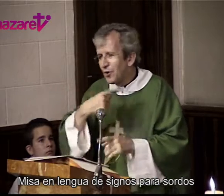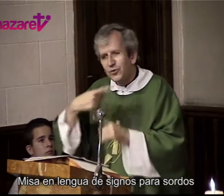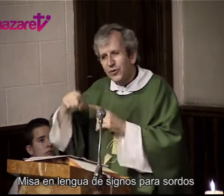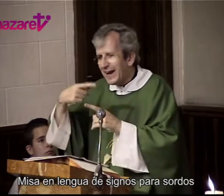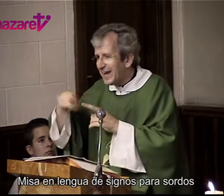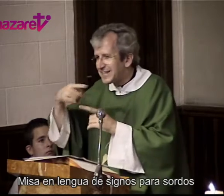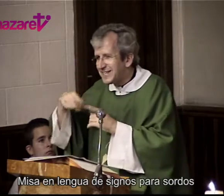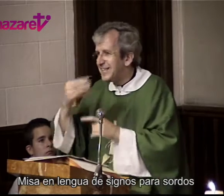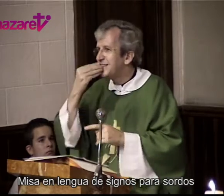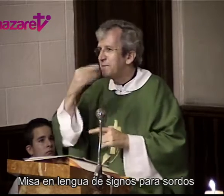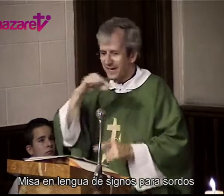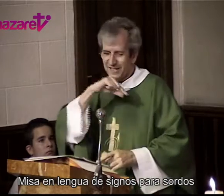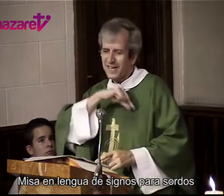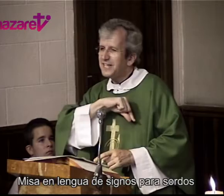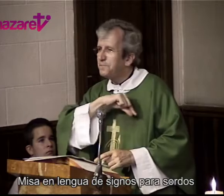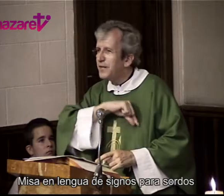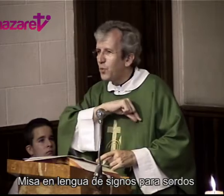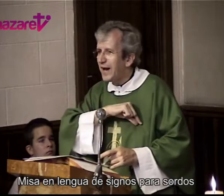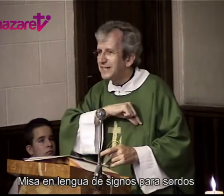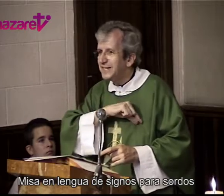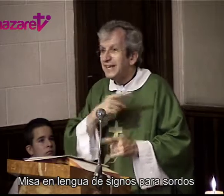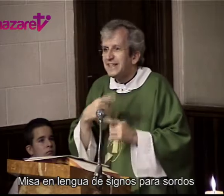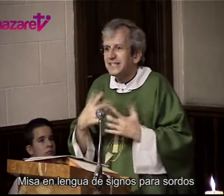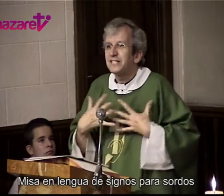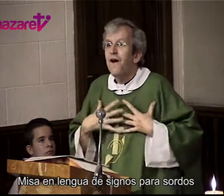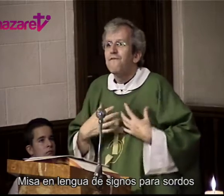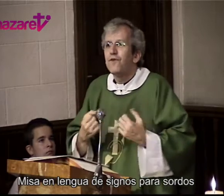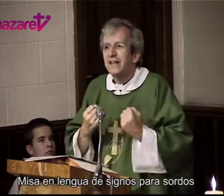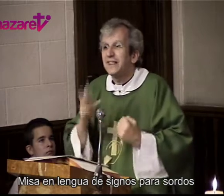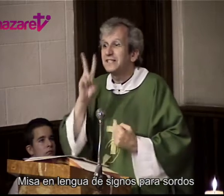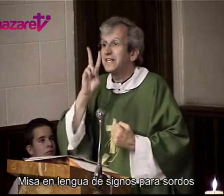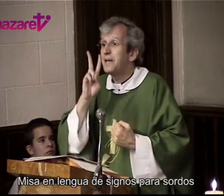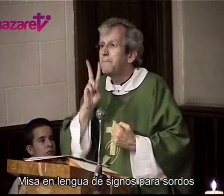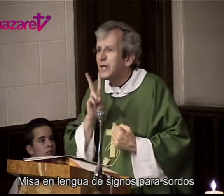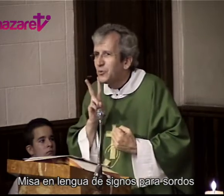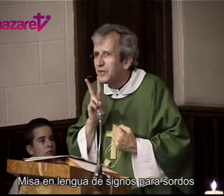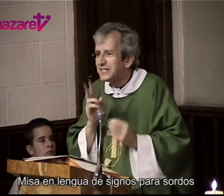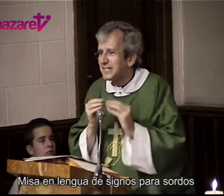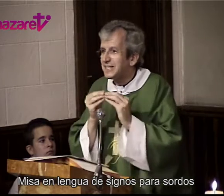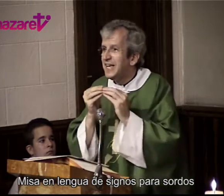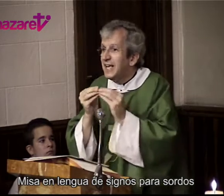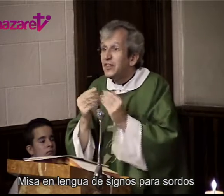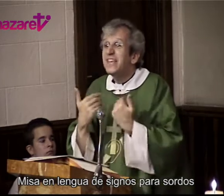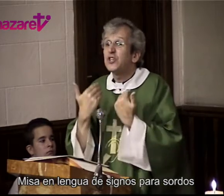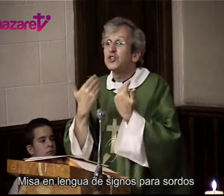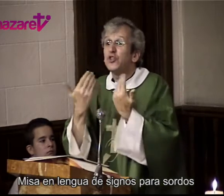toda clase de bienes espirituales, de esas fortalezas, de esas virtudes, de esos